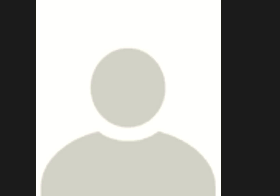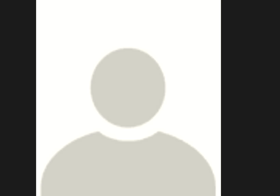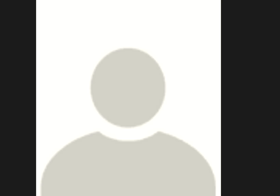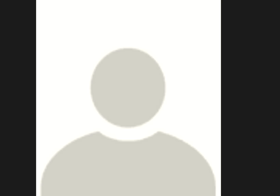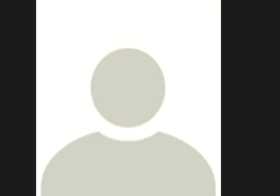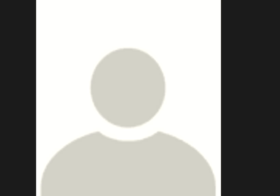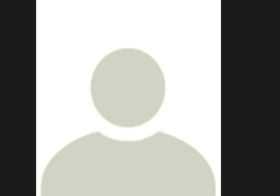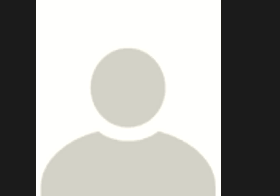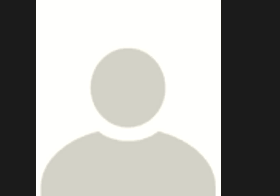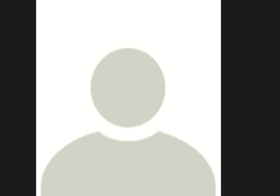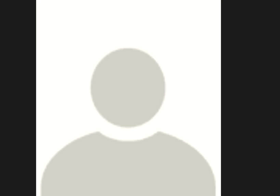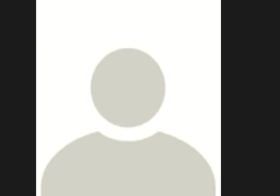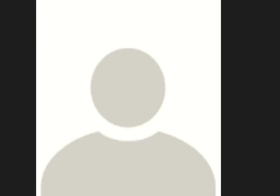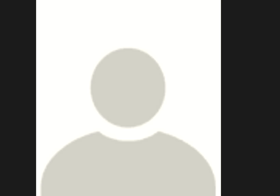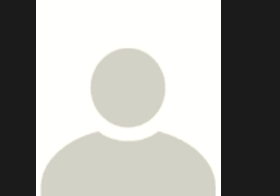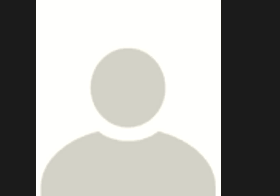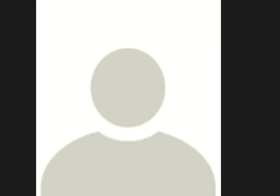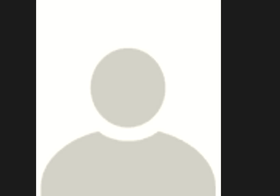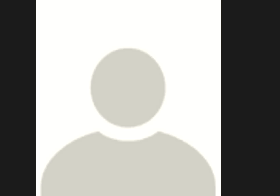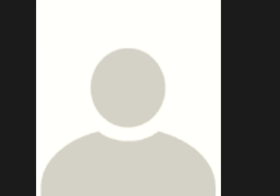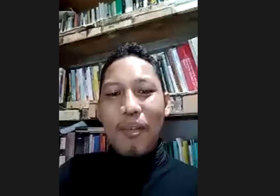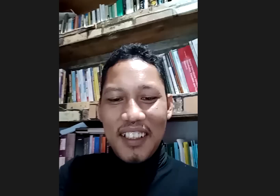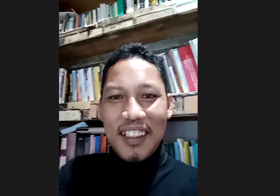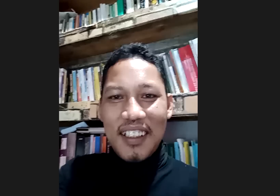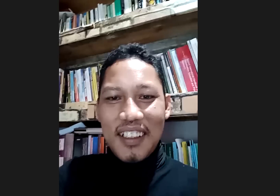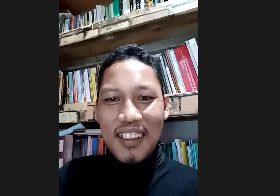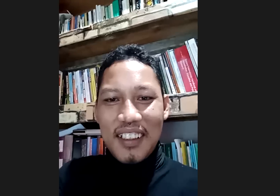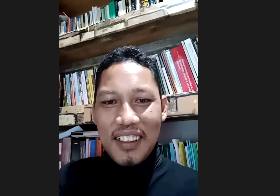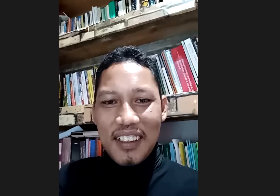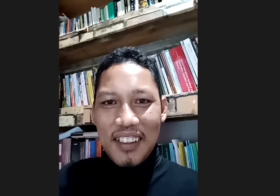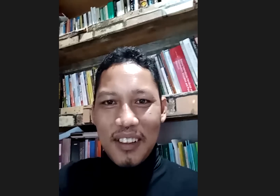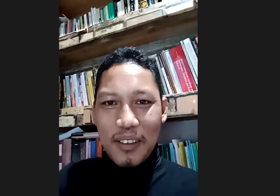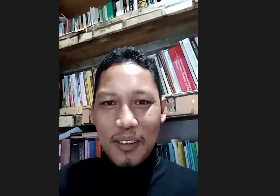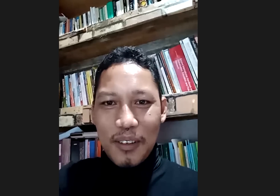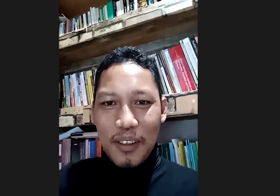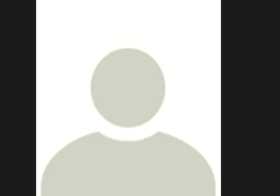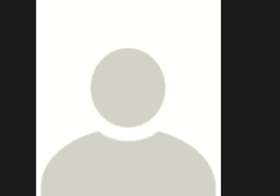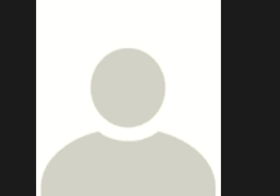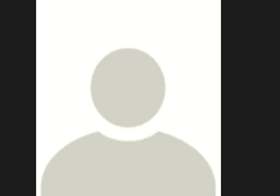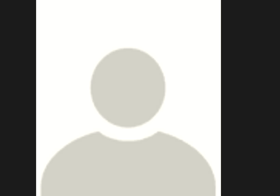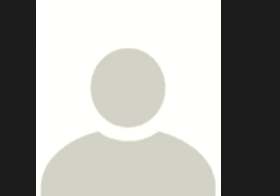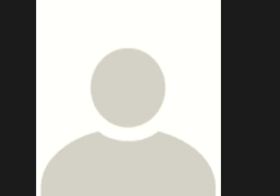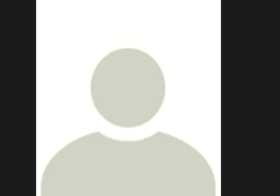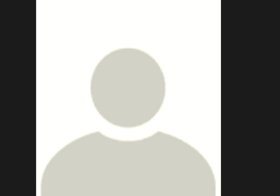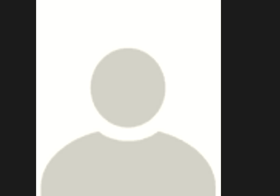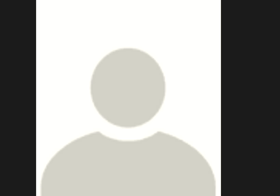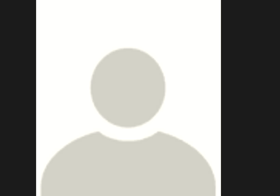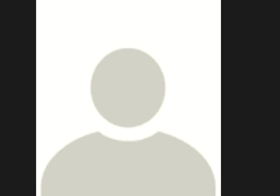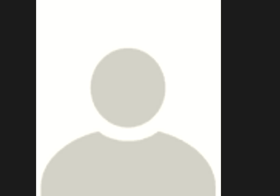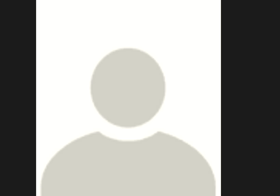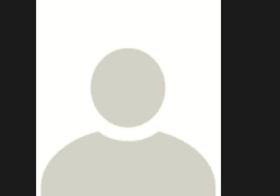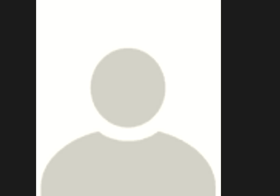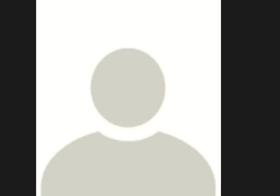Universitas Pancasakti. Nah, ini alhamdulillah kemarin baru lulus. Siapa ya, Pak?